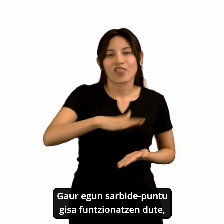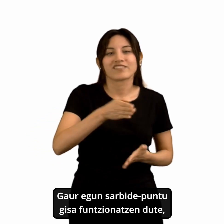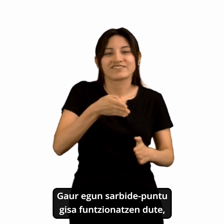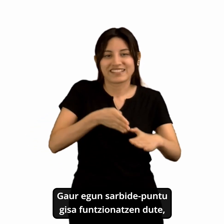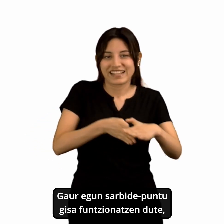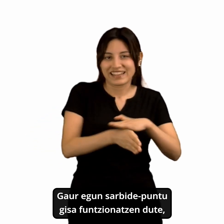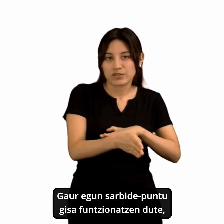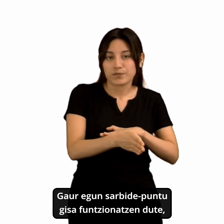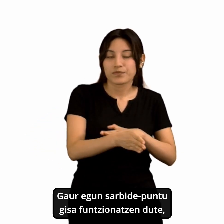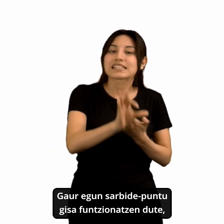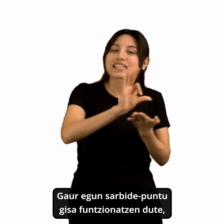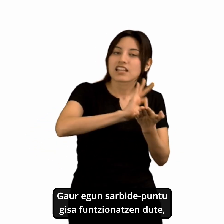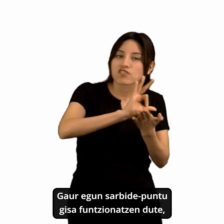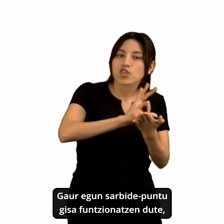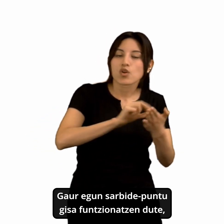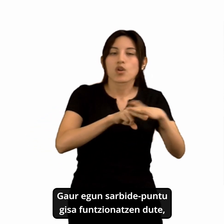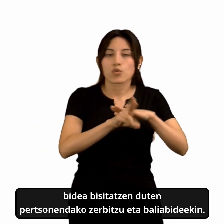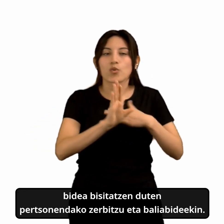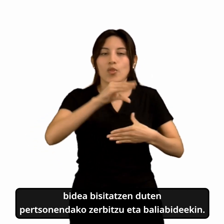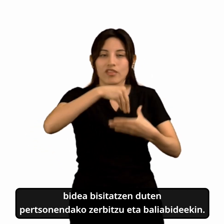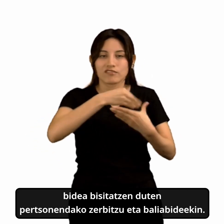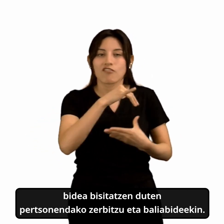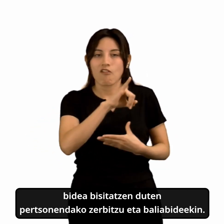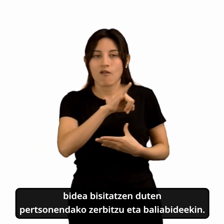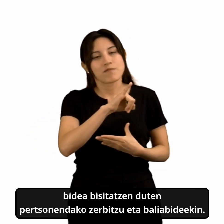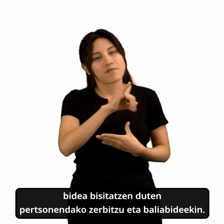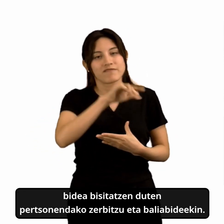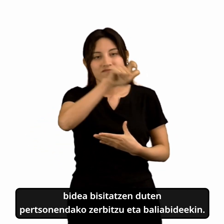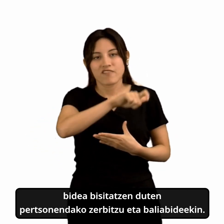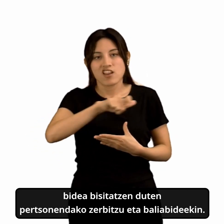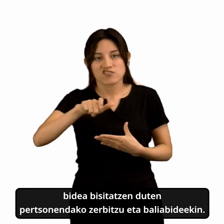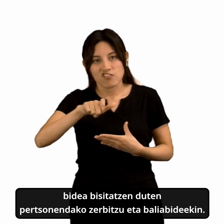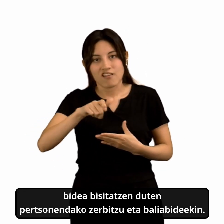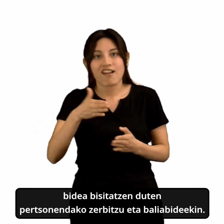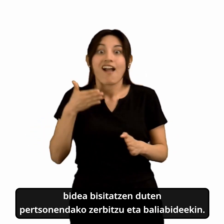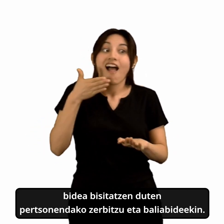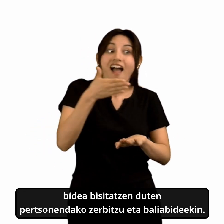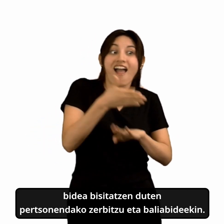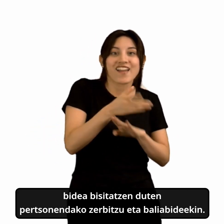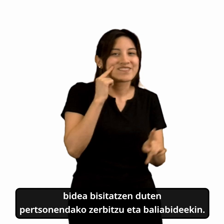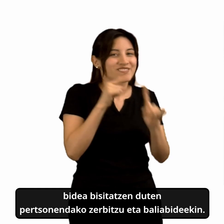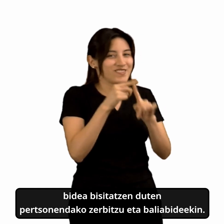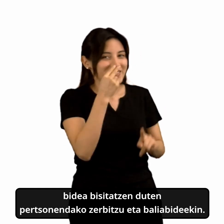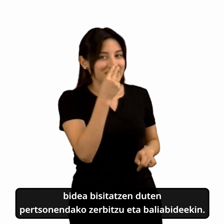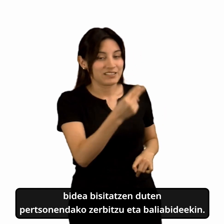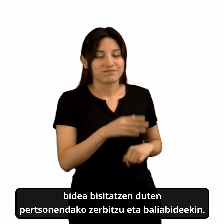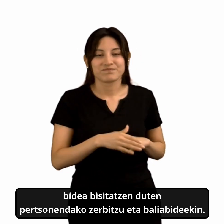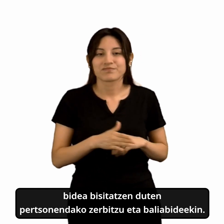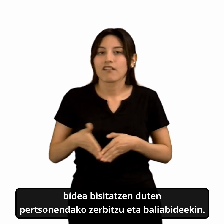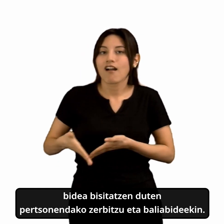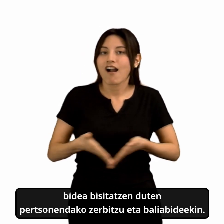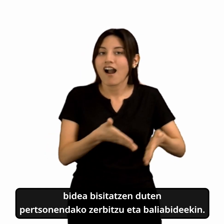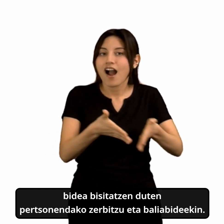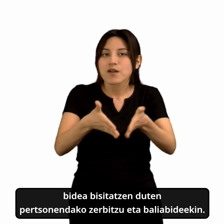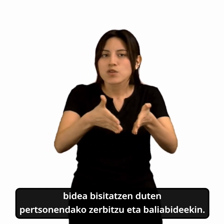puntu gisa funtzionatzen dute, bidea bisitatzen duten pertsonendako zerbitzu eta baliabideekin.